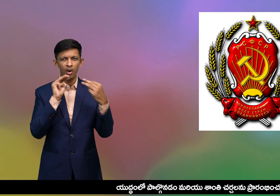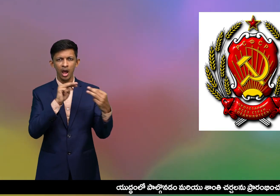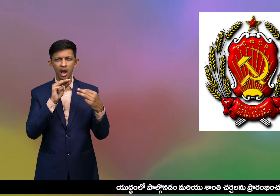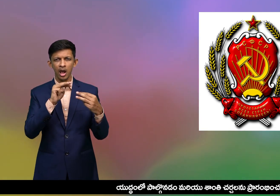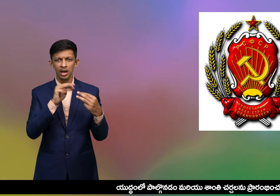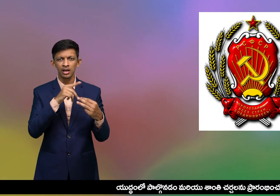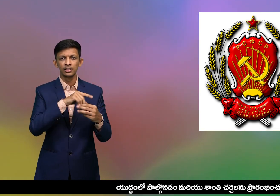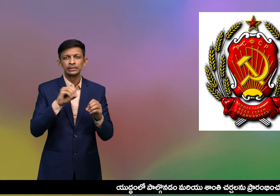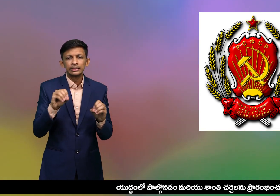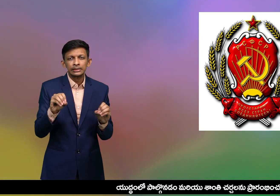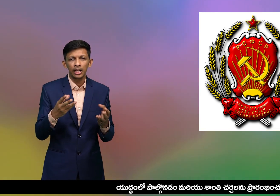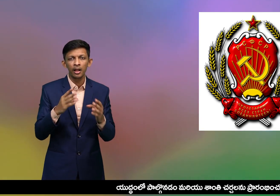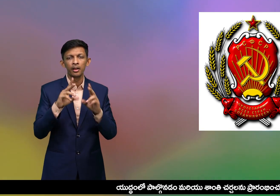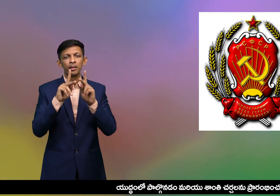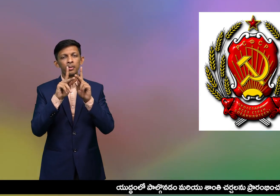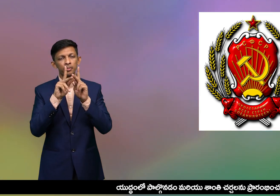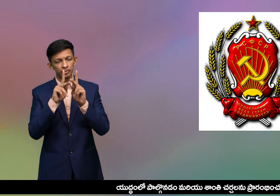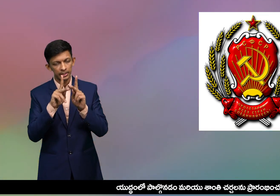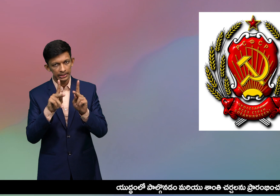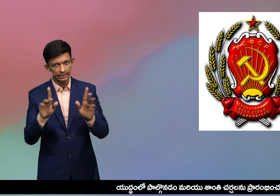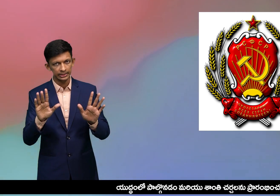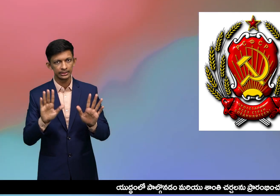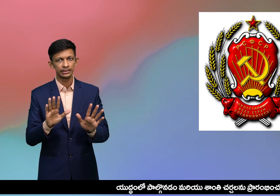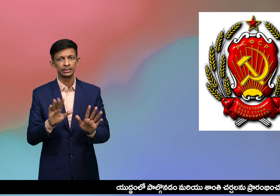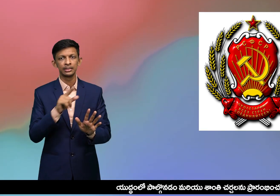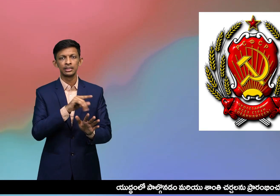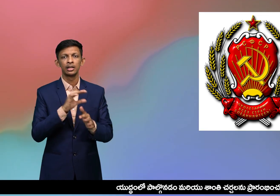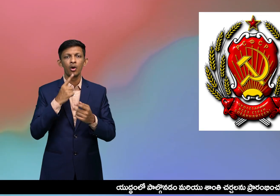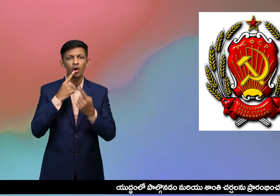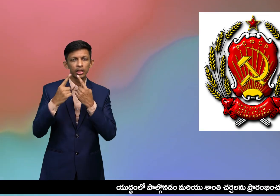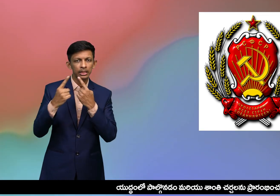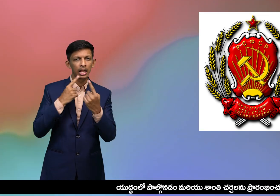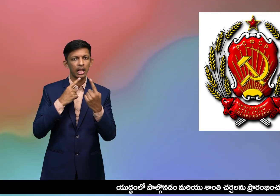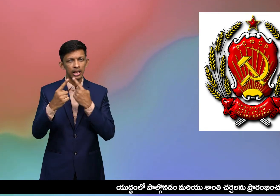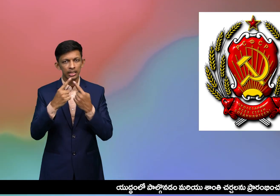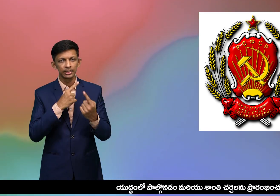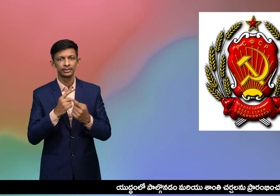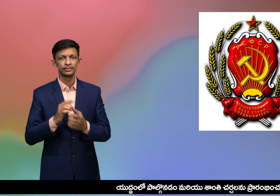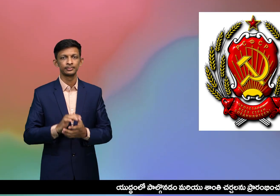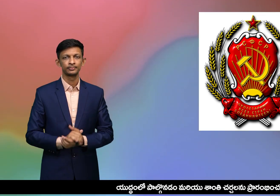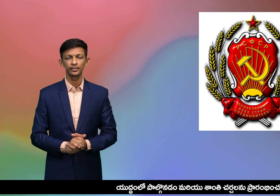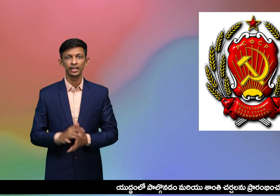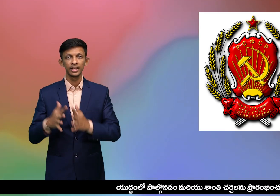యుద్ధంలో పాల్గొనడం మరియు శాంతి చర్చలను ప్రారంభించడం.